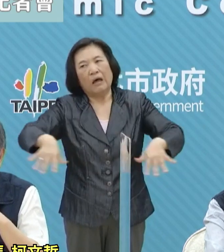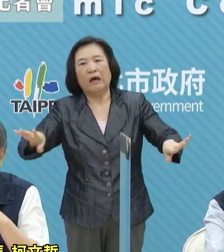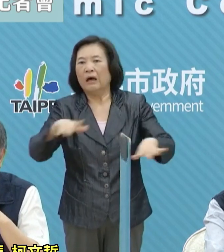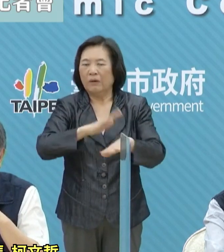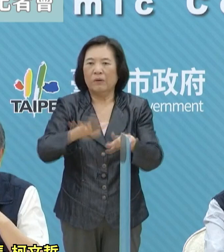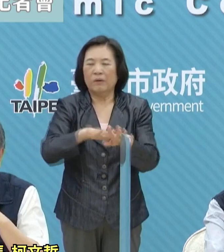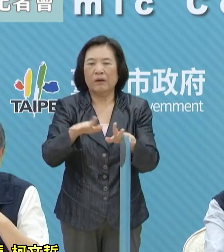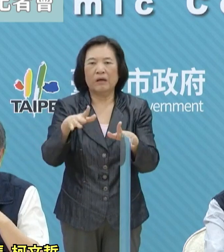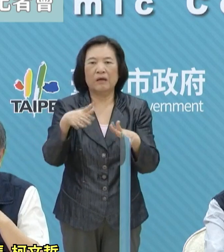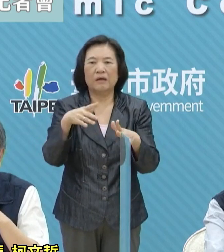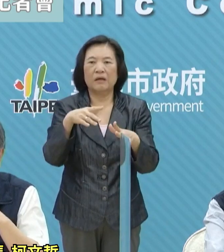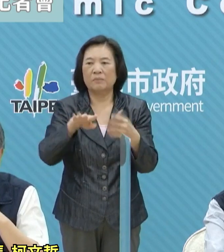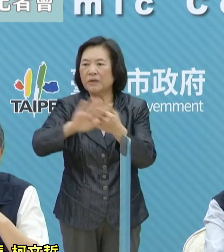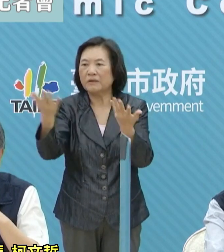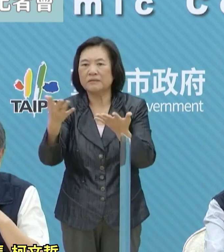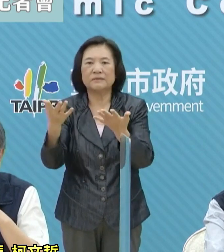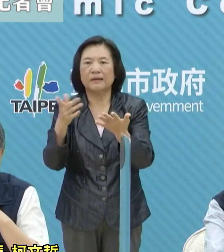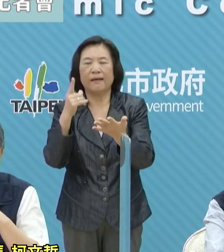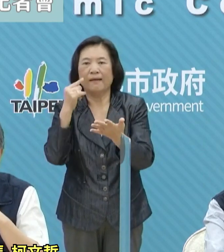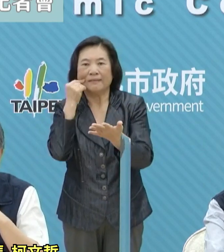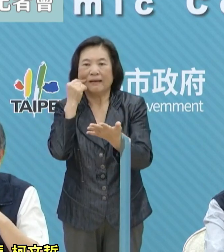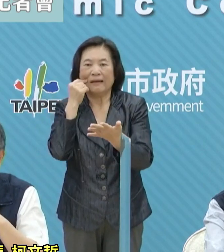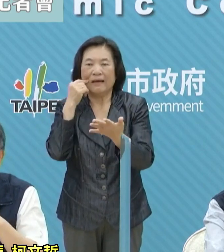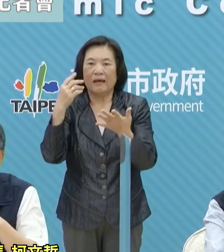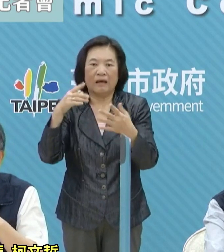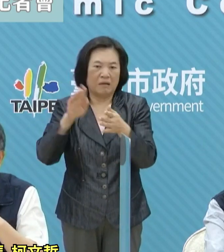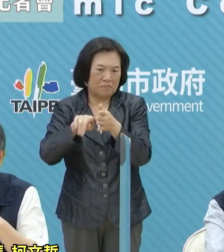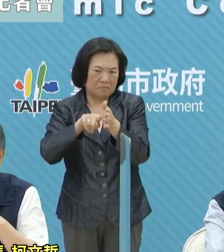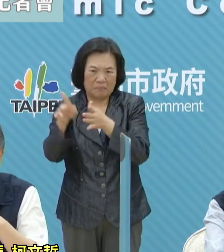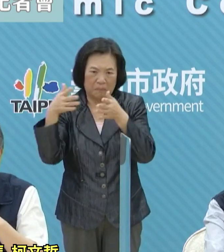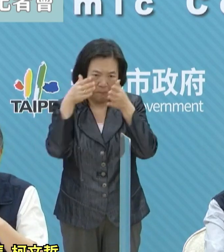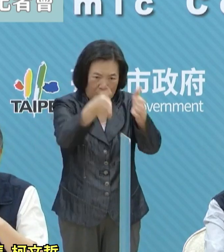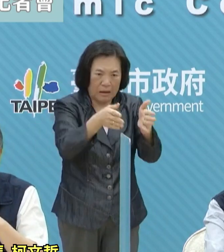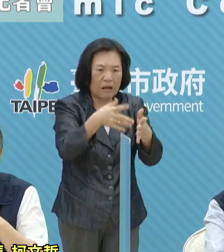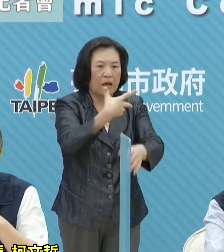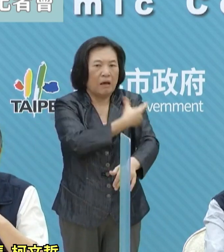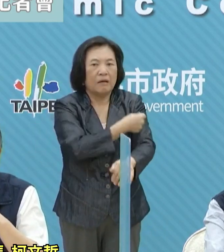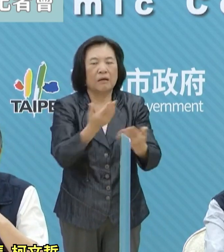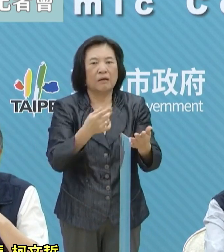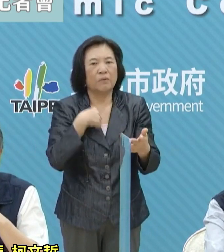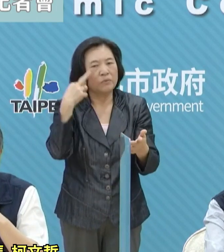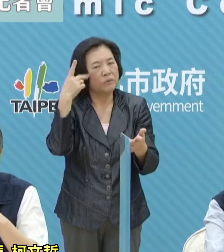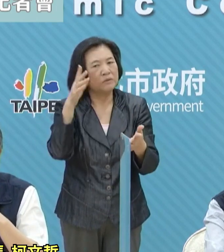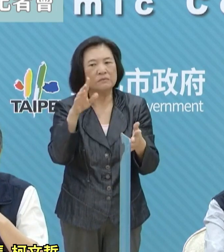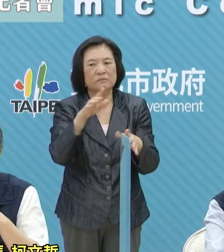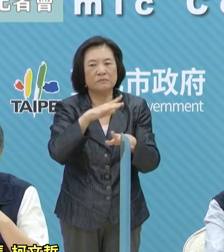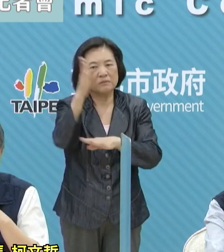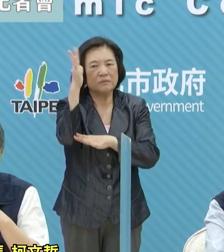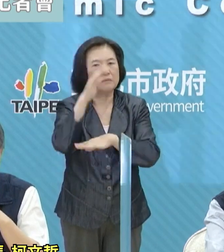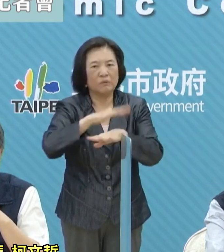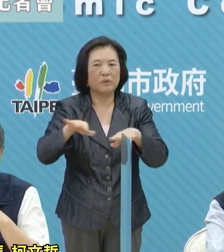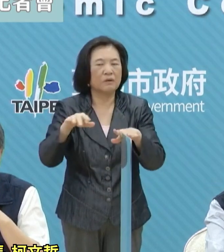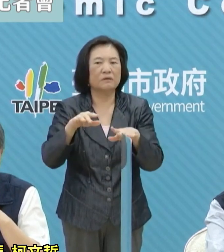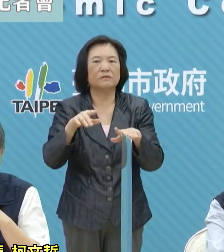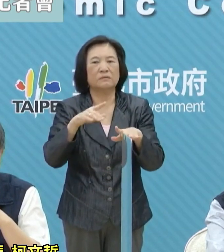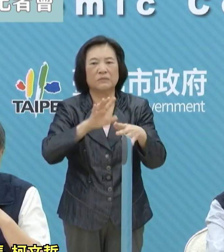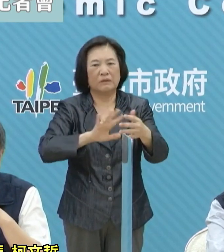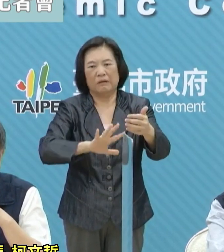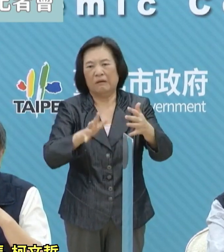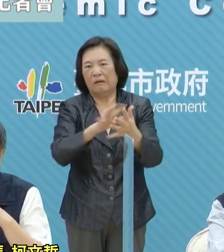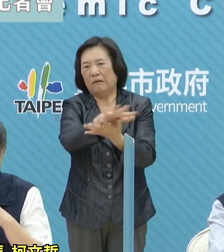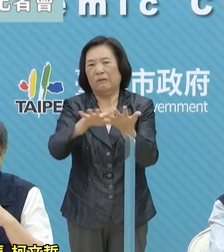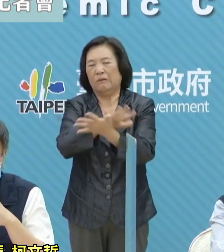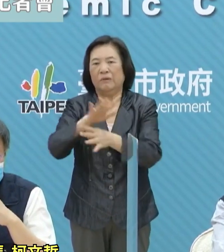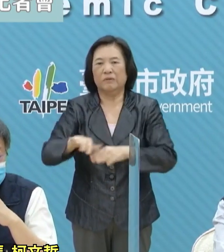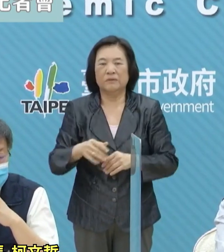只有处理85岁以上的，坦白讲哦，这个还是占总人口数的一小部分。如果你从